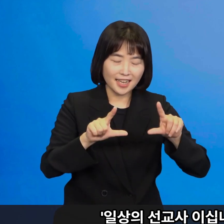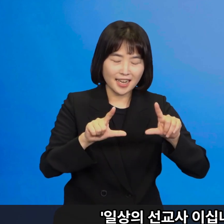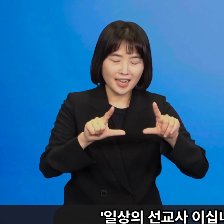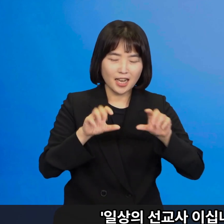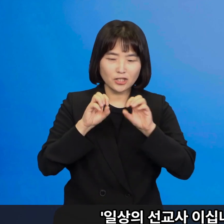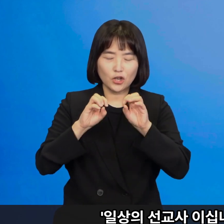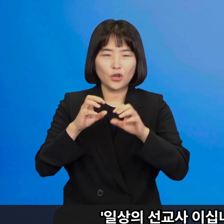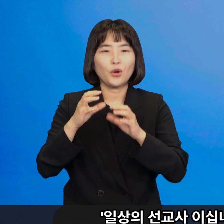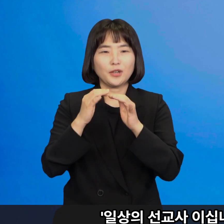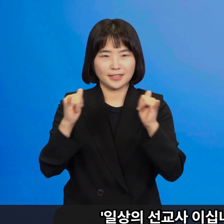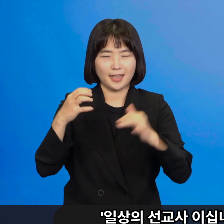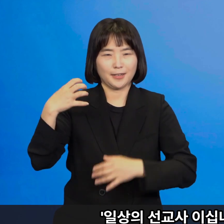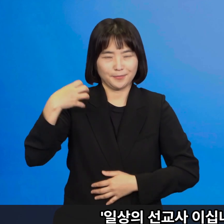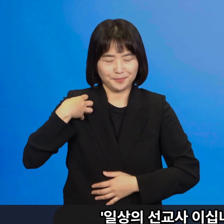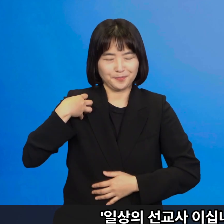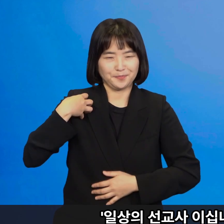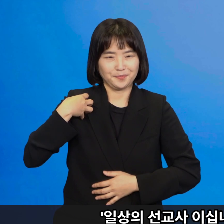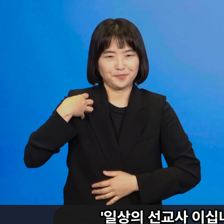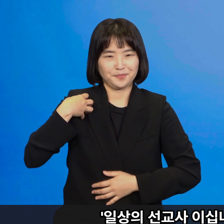선교사이십니다. 이렇게 하겠습니다.